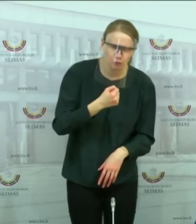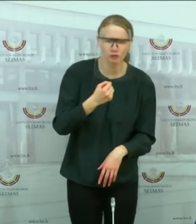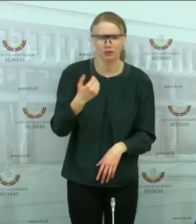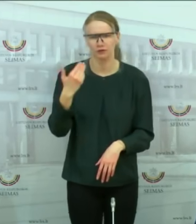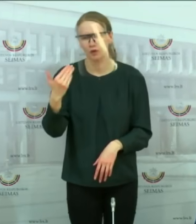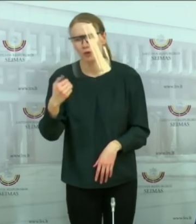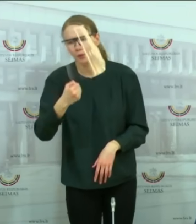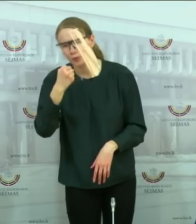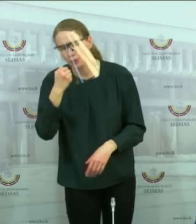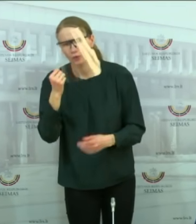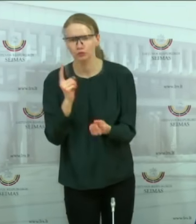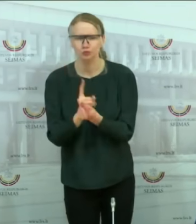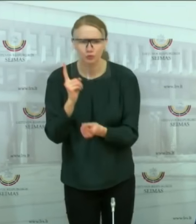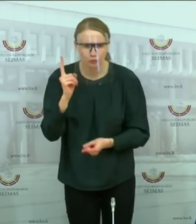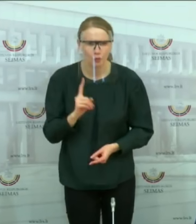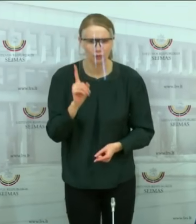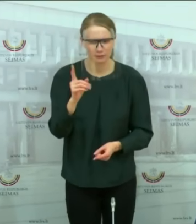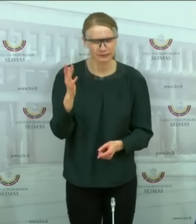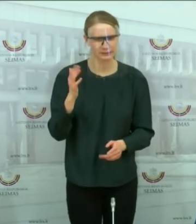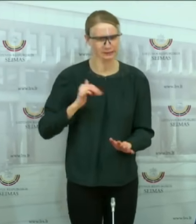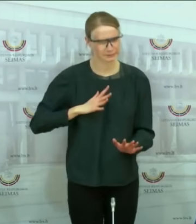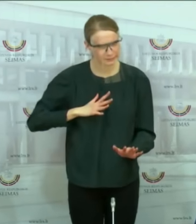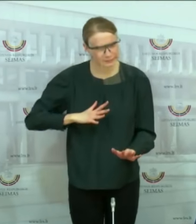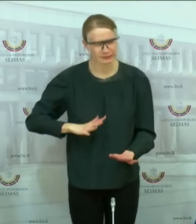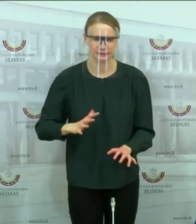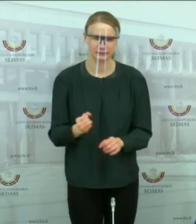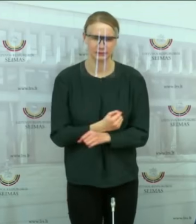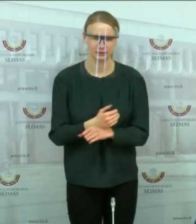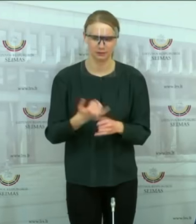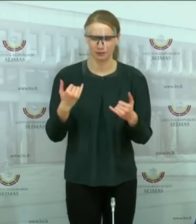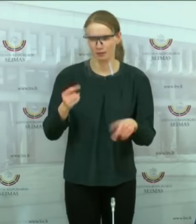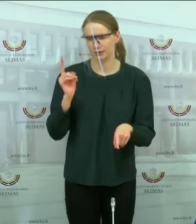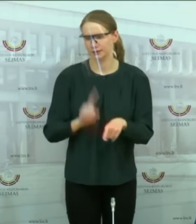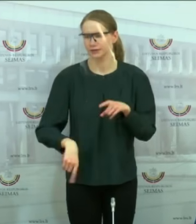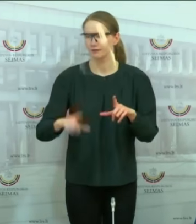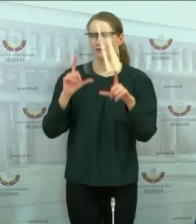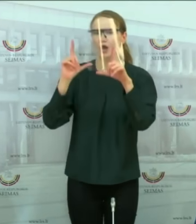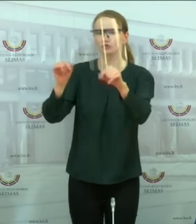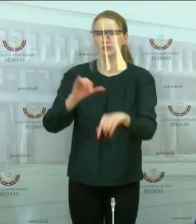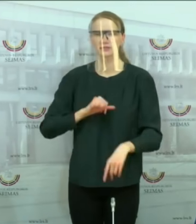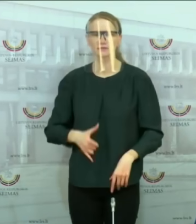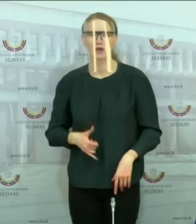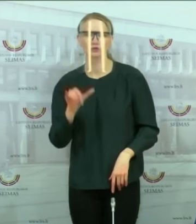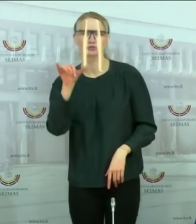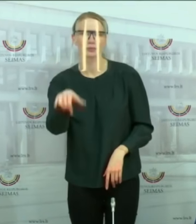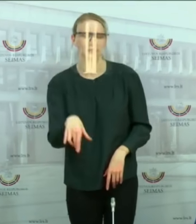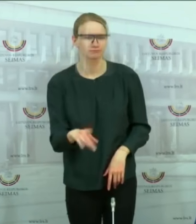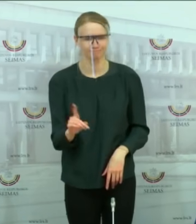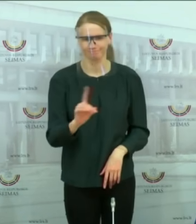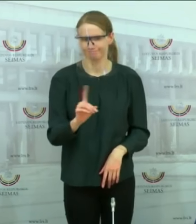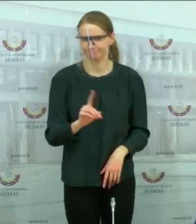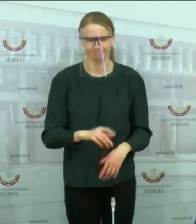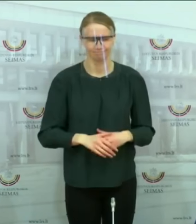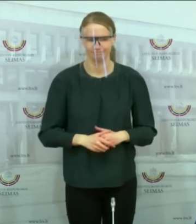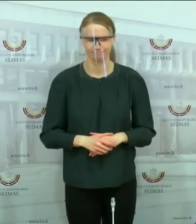anūkų, bet truputį pakentiekim ir neskubėkim su tuo bendravimu, nes kaina gali būti tikrai